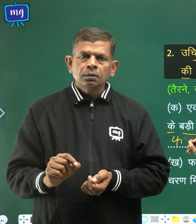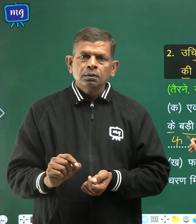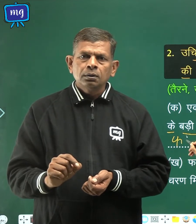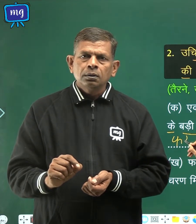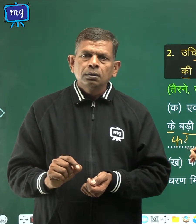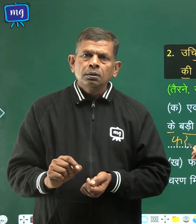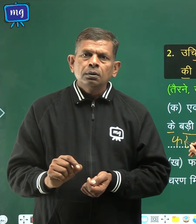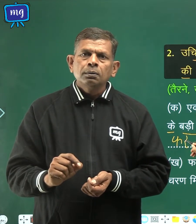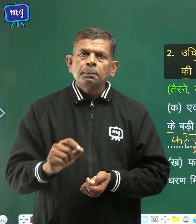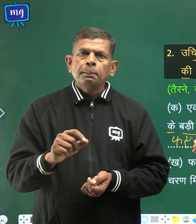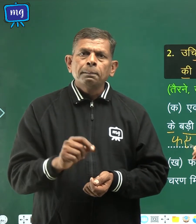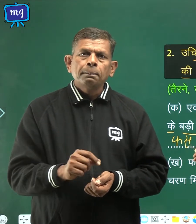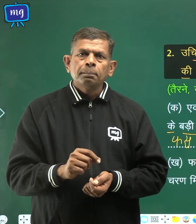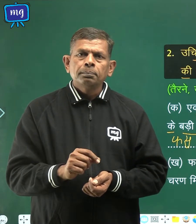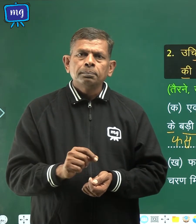फसल।